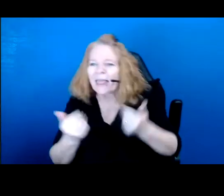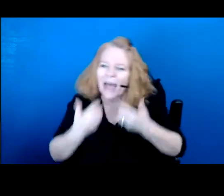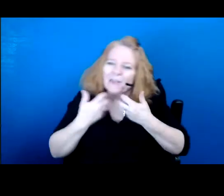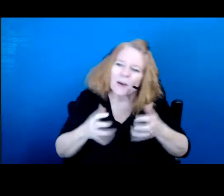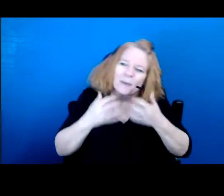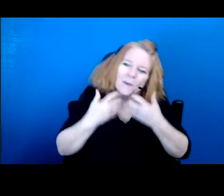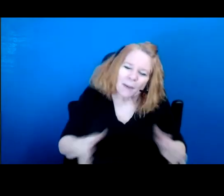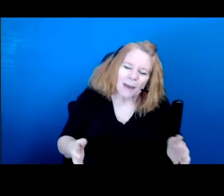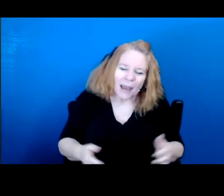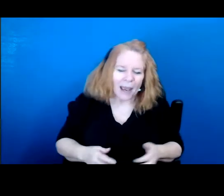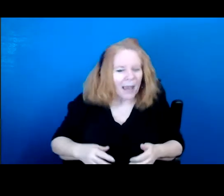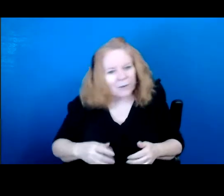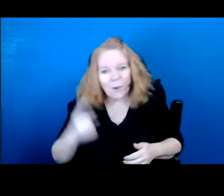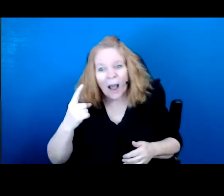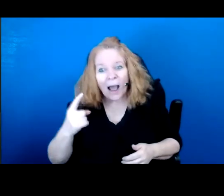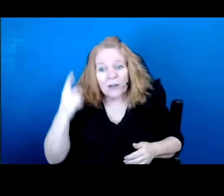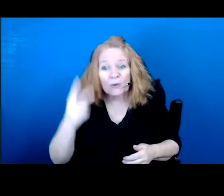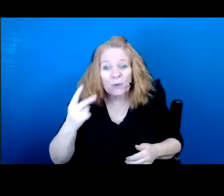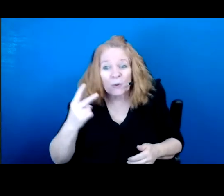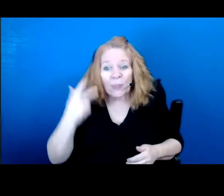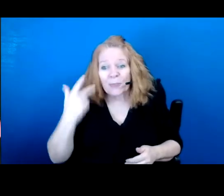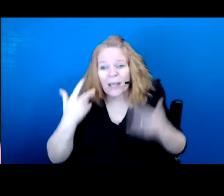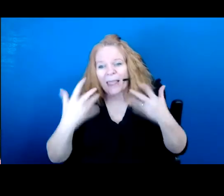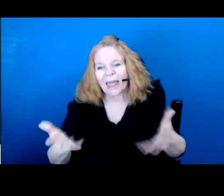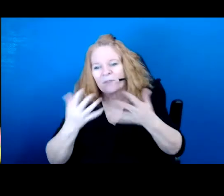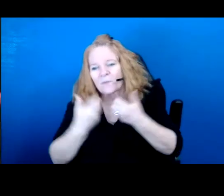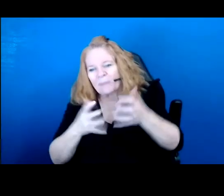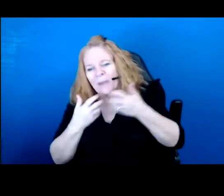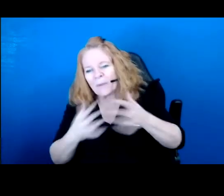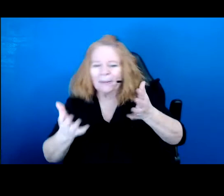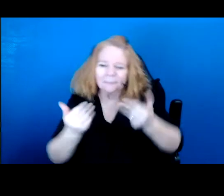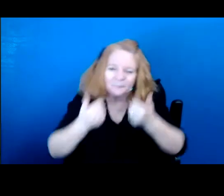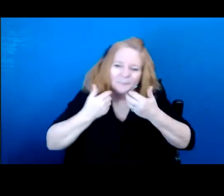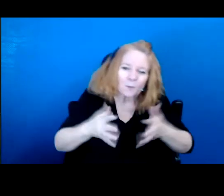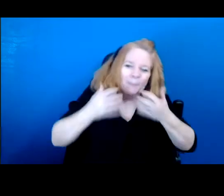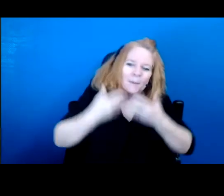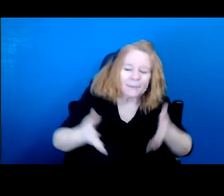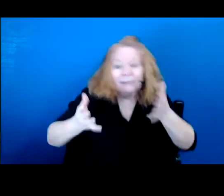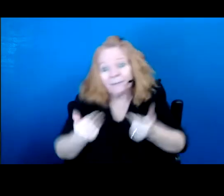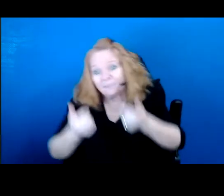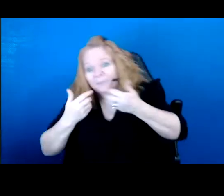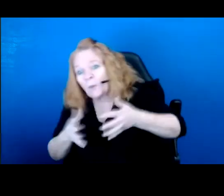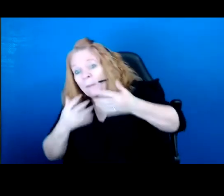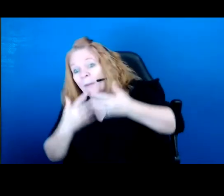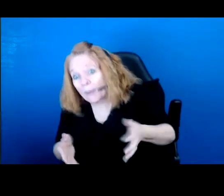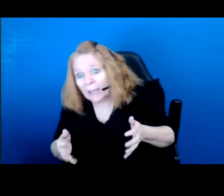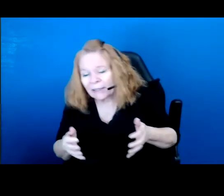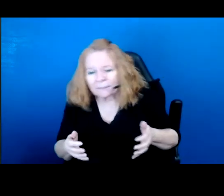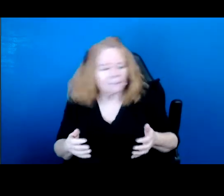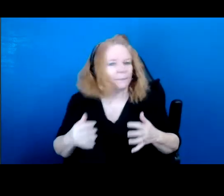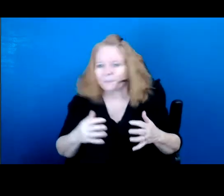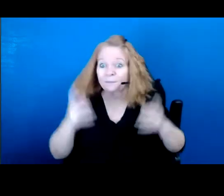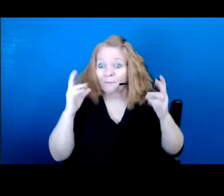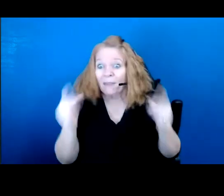b9b bailaban por toda la tienda 123 vamos vive bebé vamos river vive vamos mi